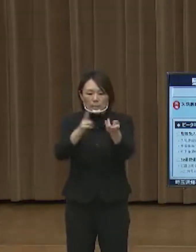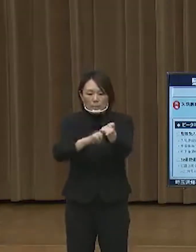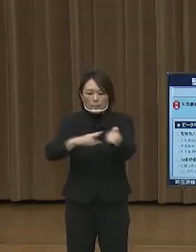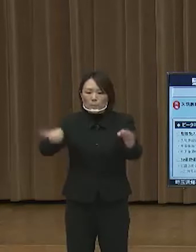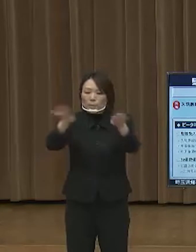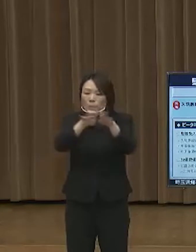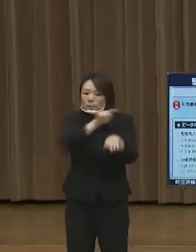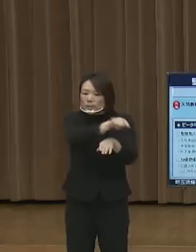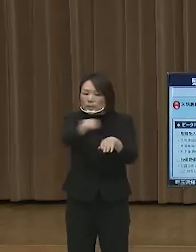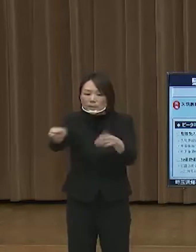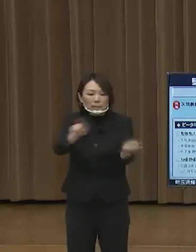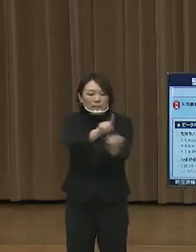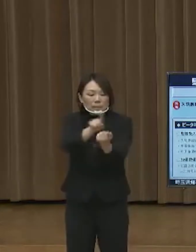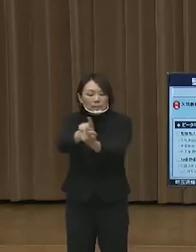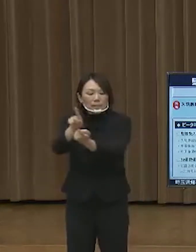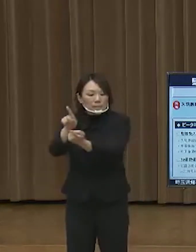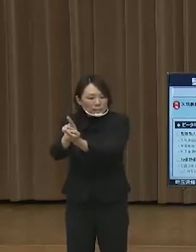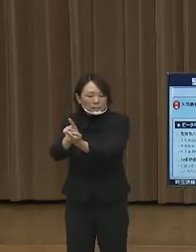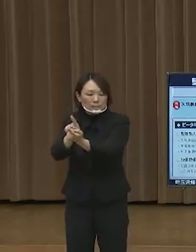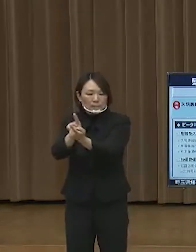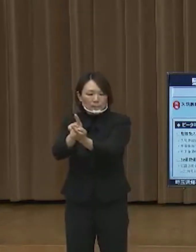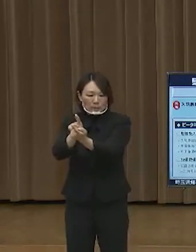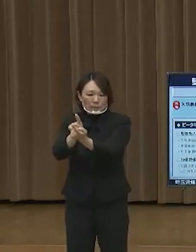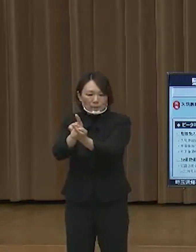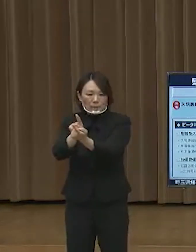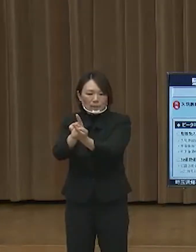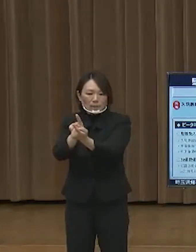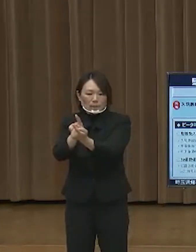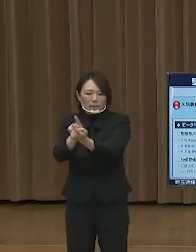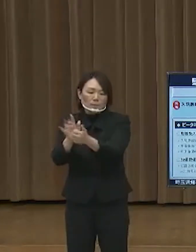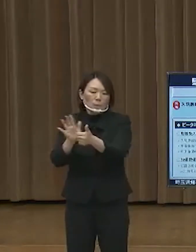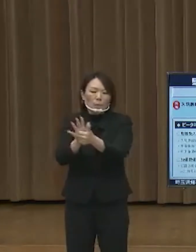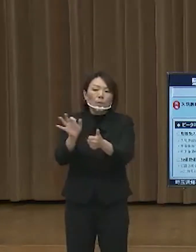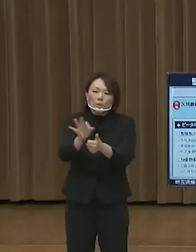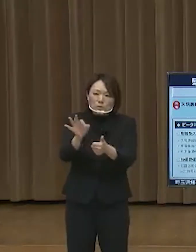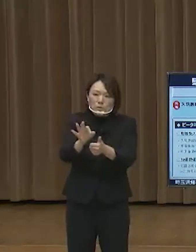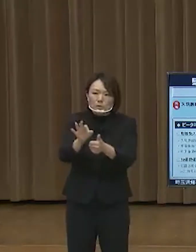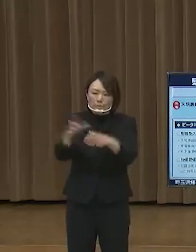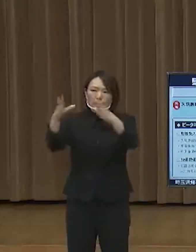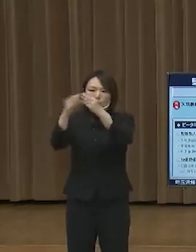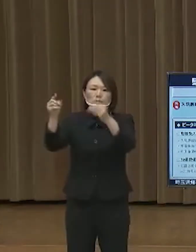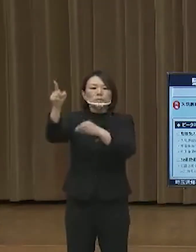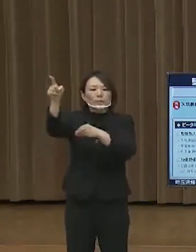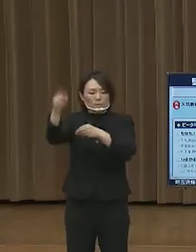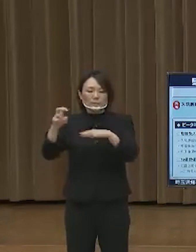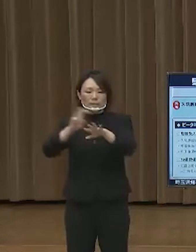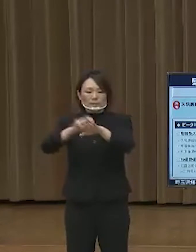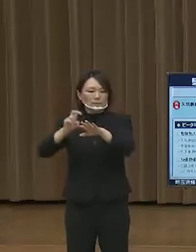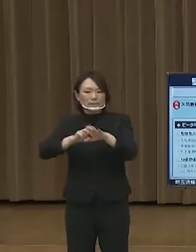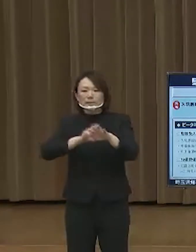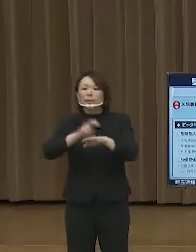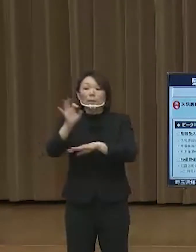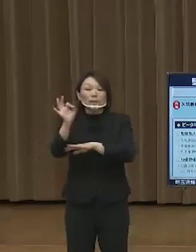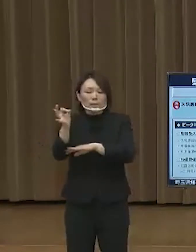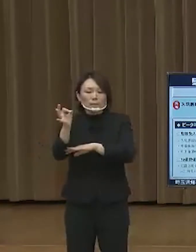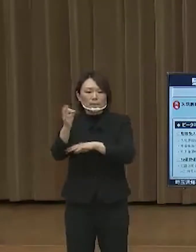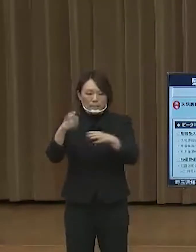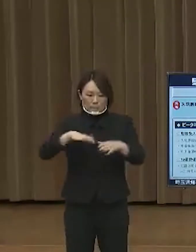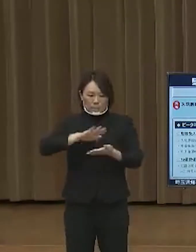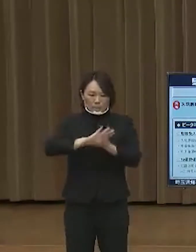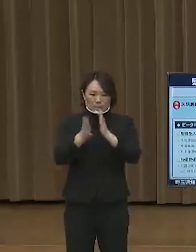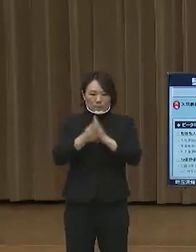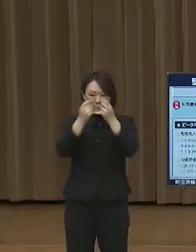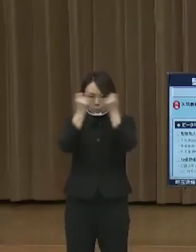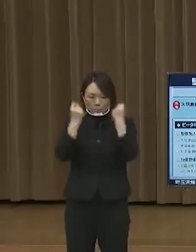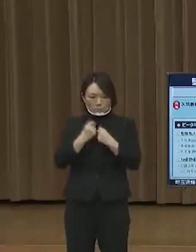としては病床やあるいは厚生労働省が言うには、例えば診療費、そして我々の県単独の補助、こ